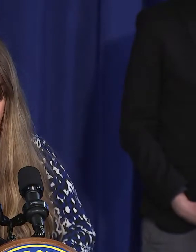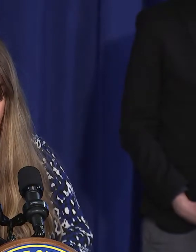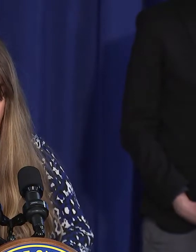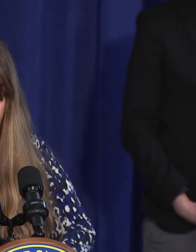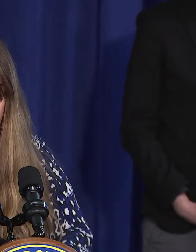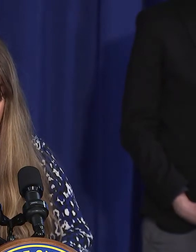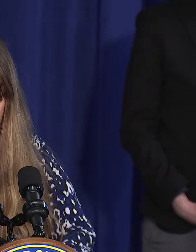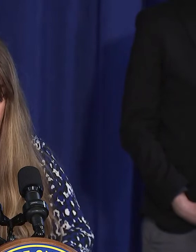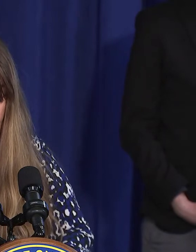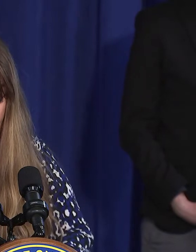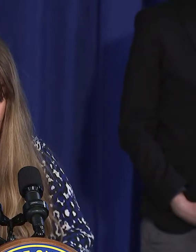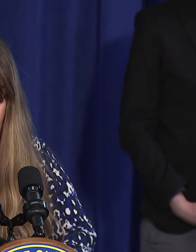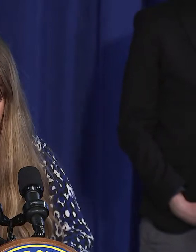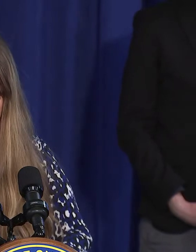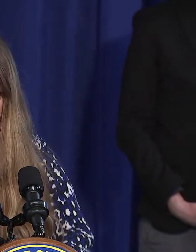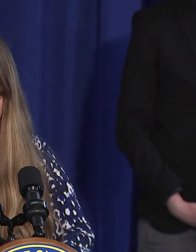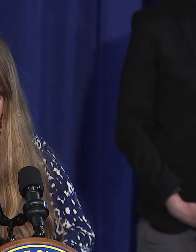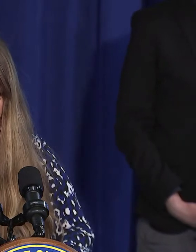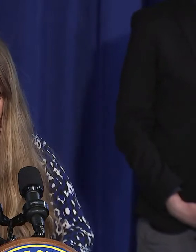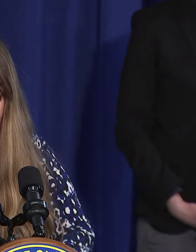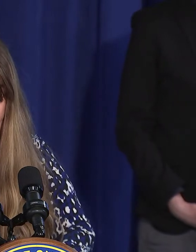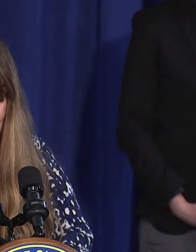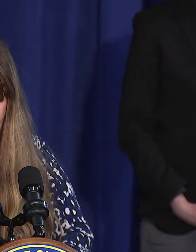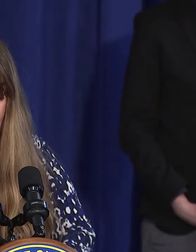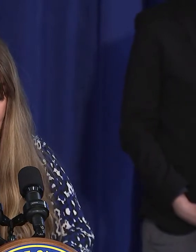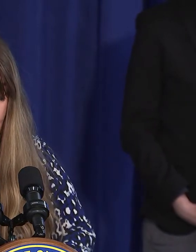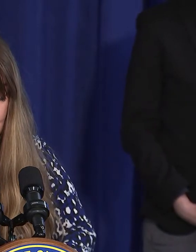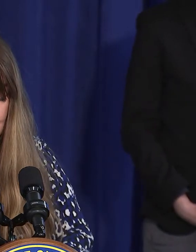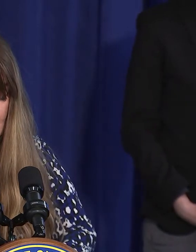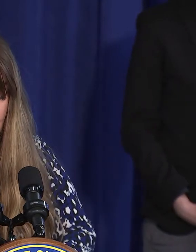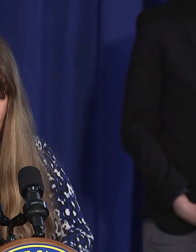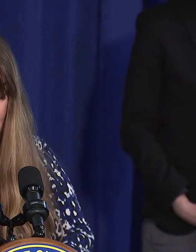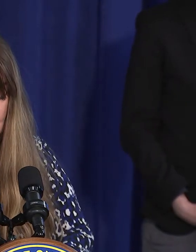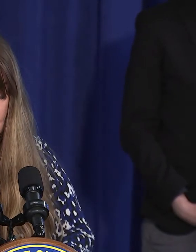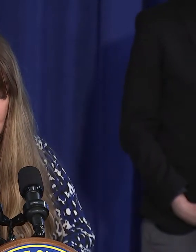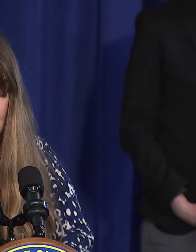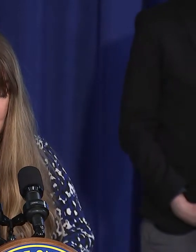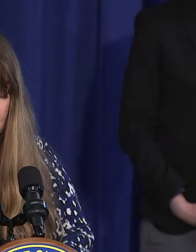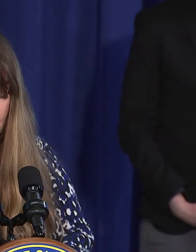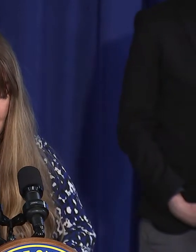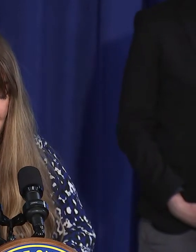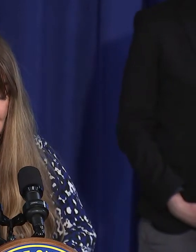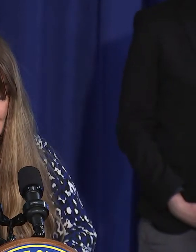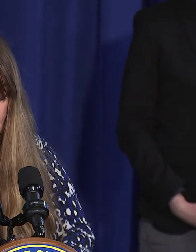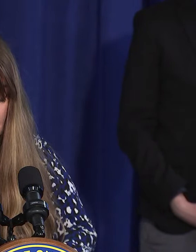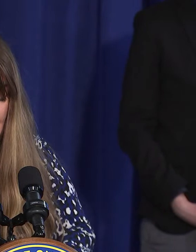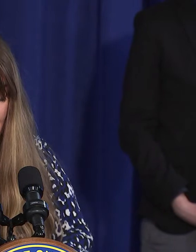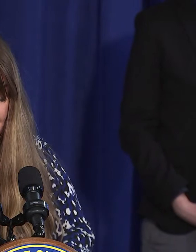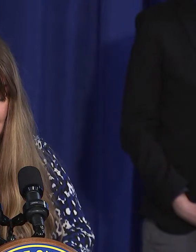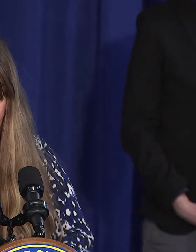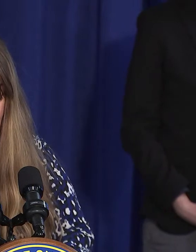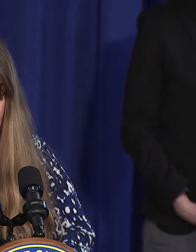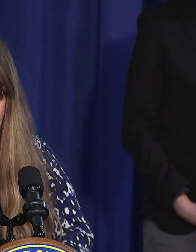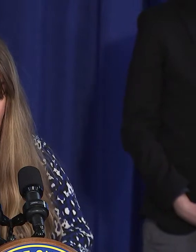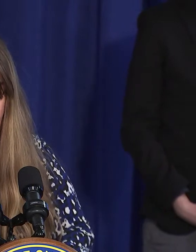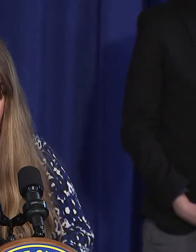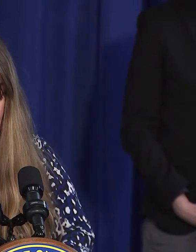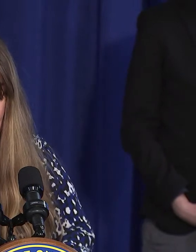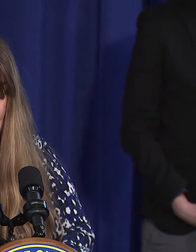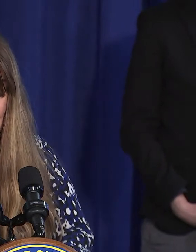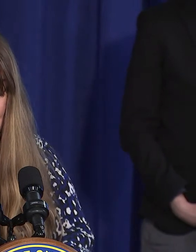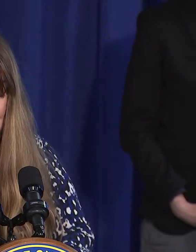está mucho mejor, como mencionamos, que la nacional, con 5 casos por cada 100,000